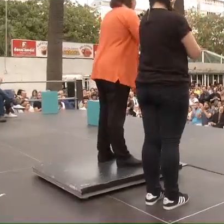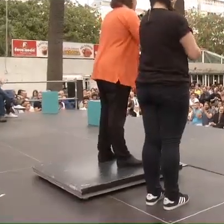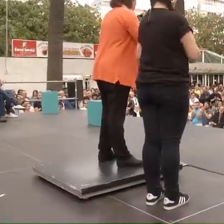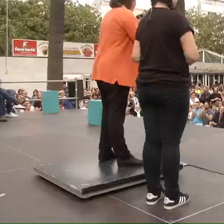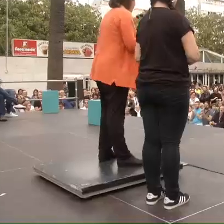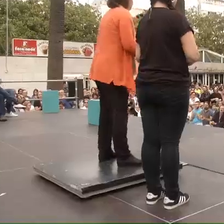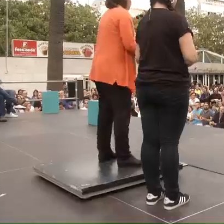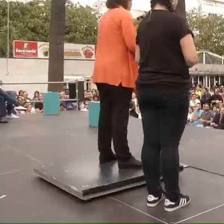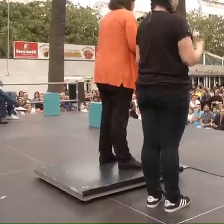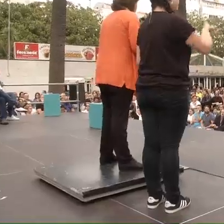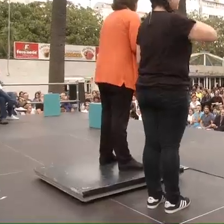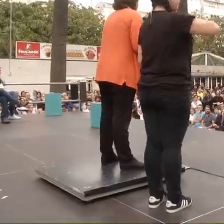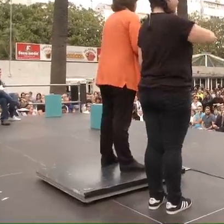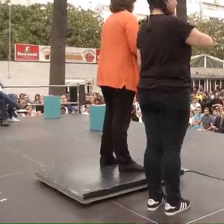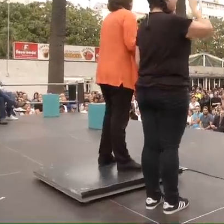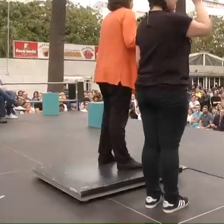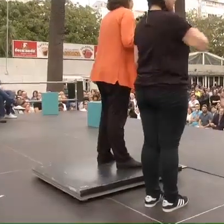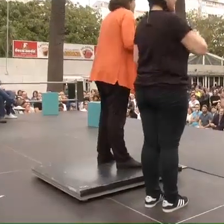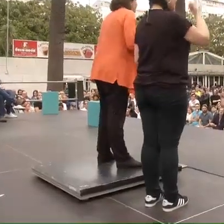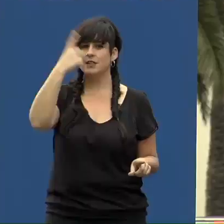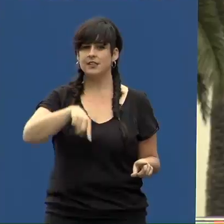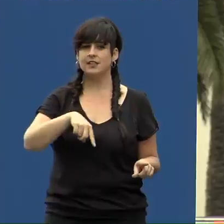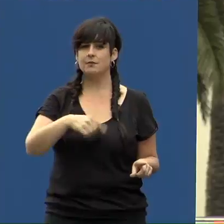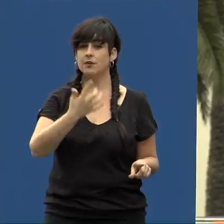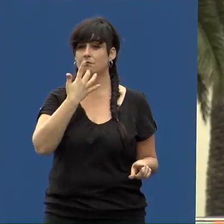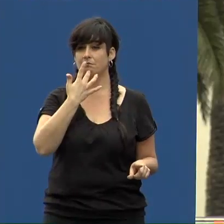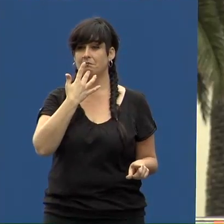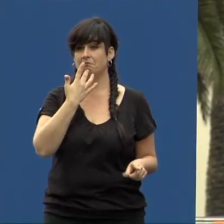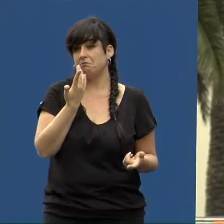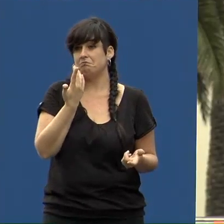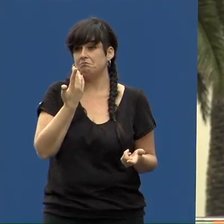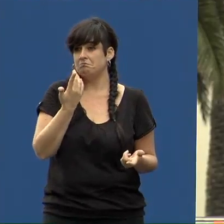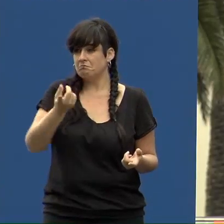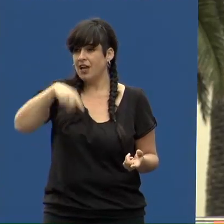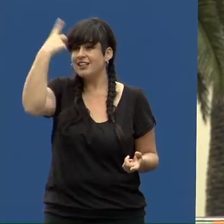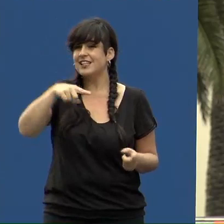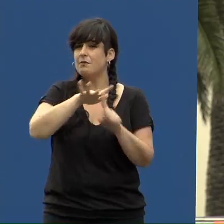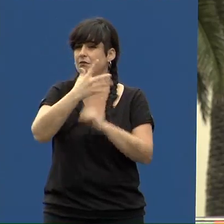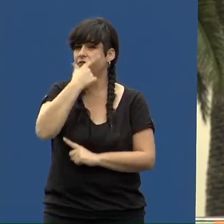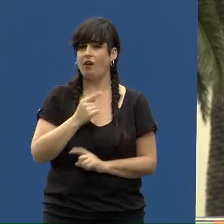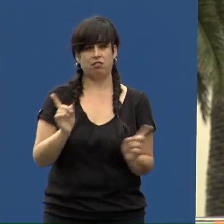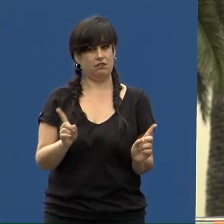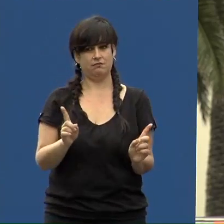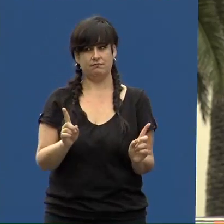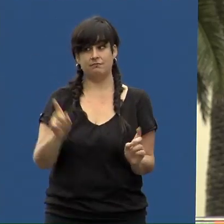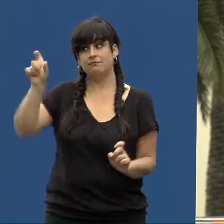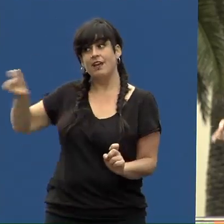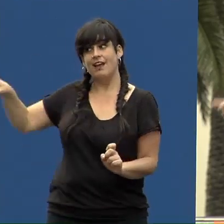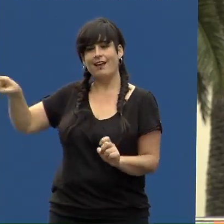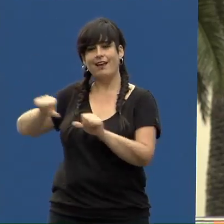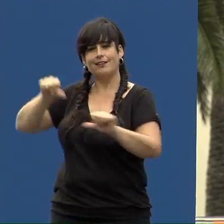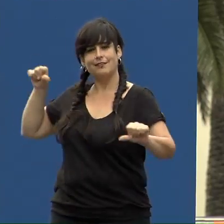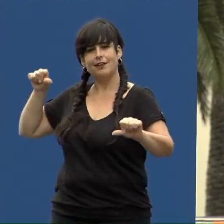Así que tenemos que saber que efectivamente nadie dijo que iba a ser fácil. Hay mucho en juego y quienes siempre han mandado en